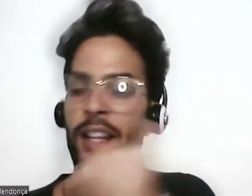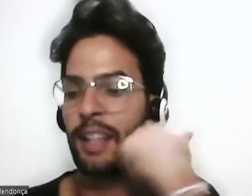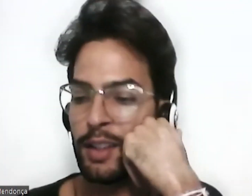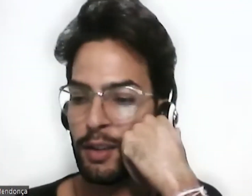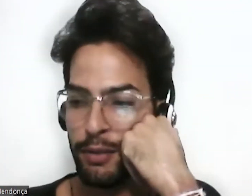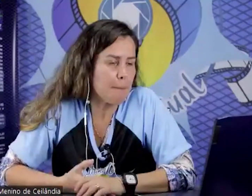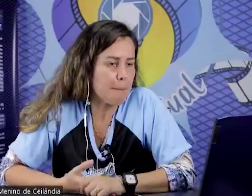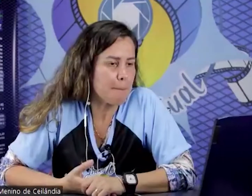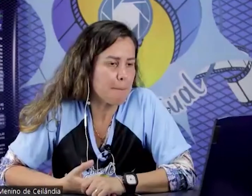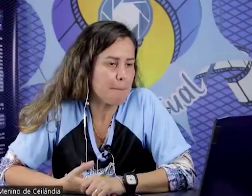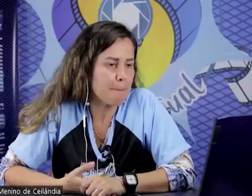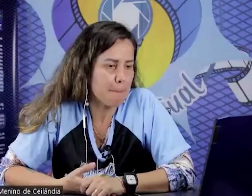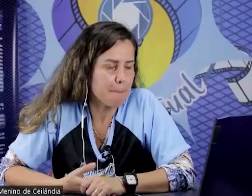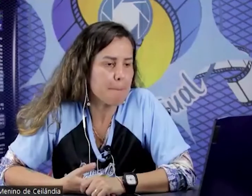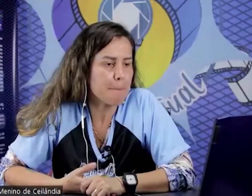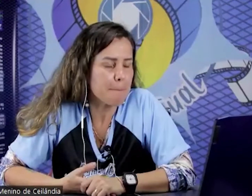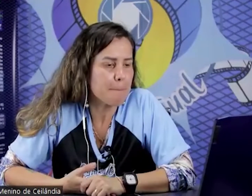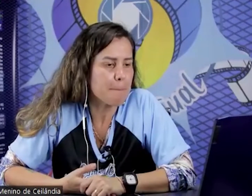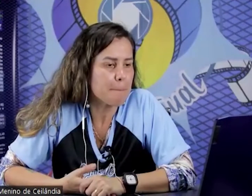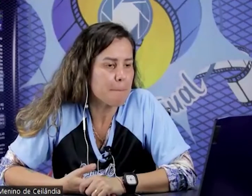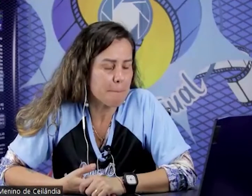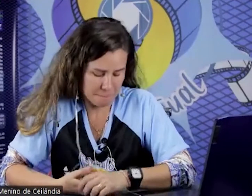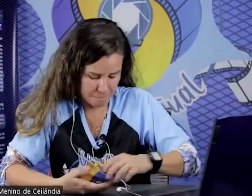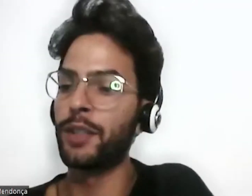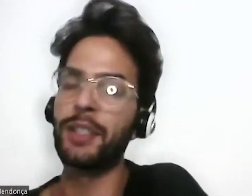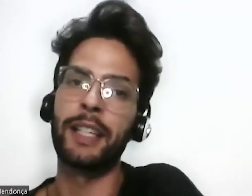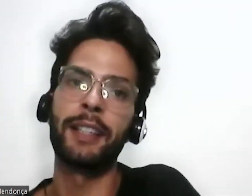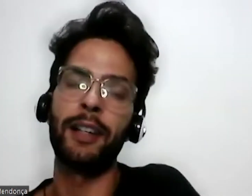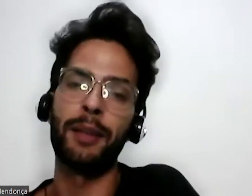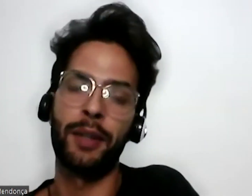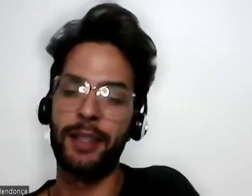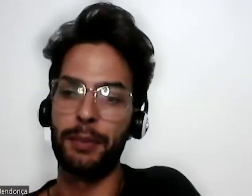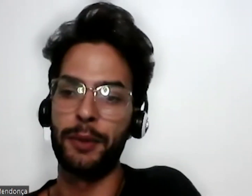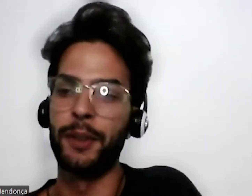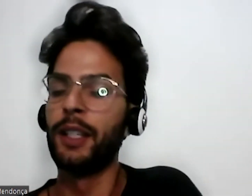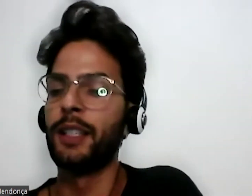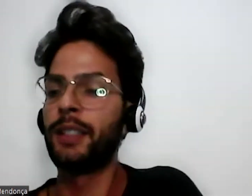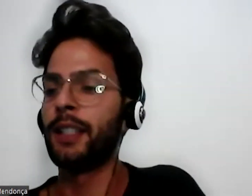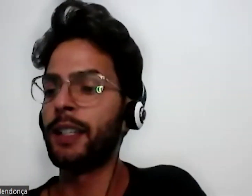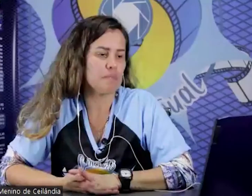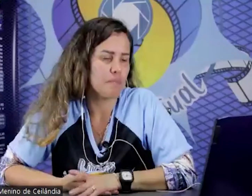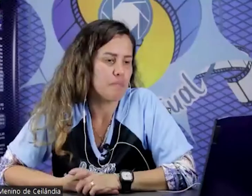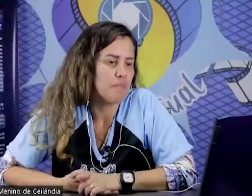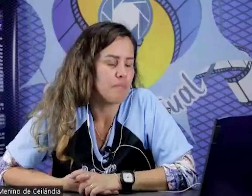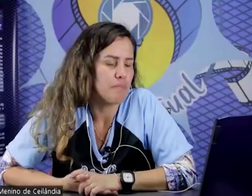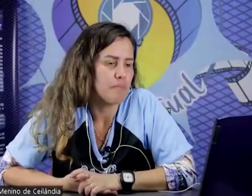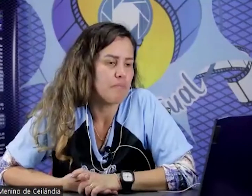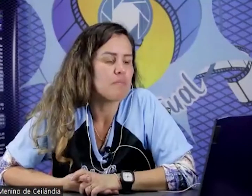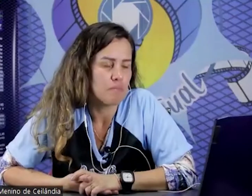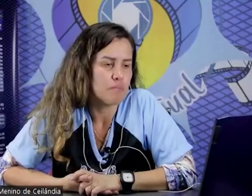Não, eu tenho várias, mas eu vou trazer no contexto sala de aula, por exemplo. Uhum. Se numa sala de aula,